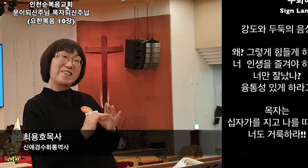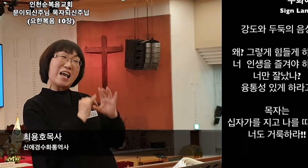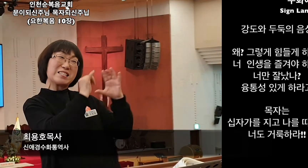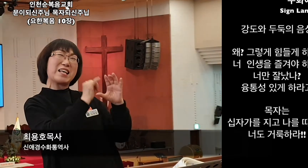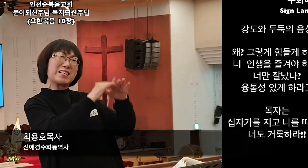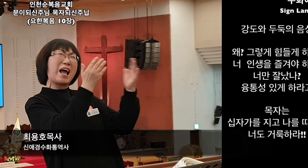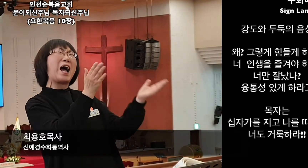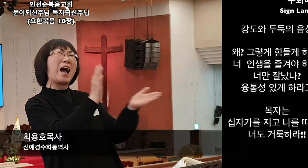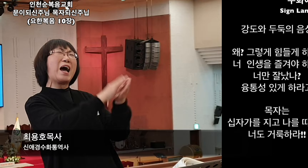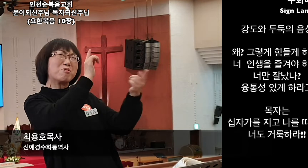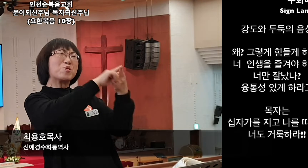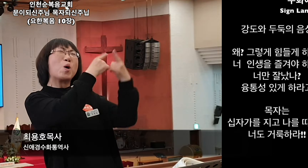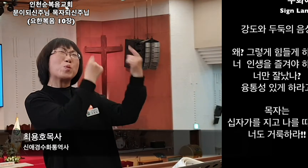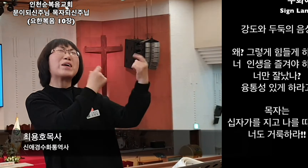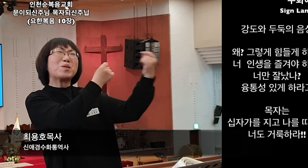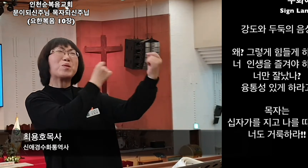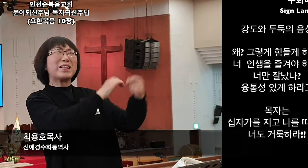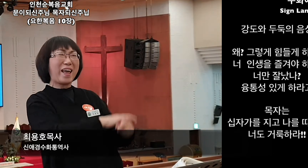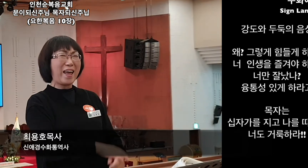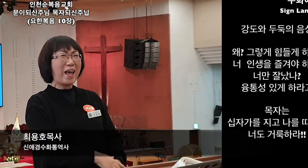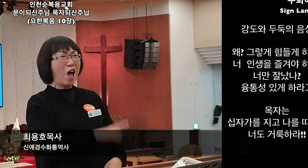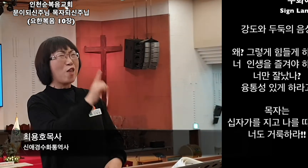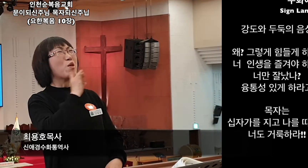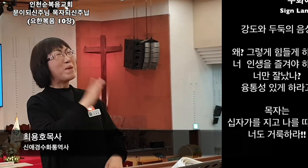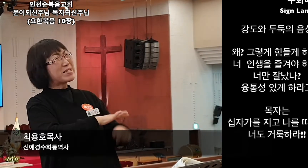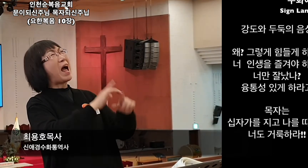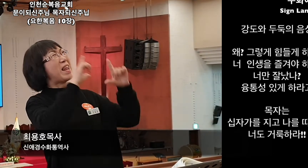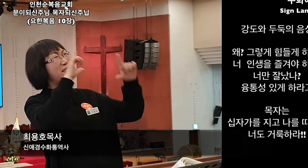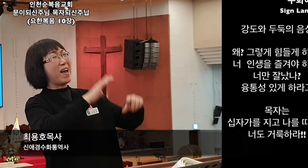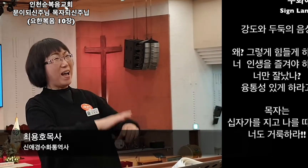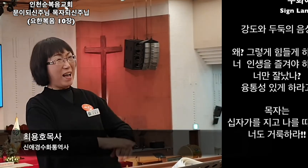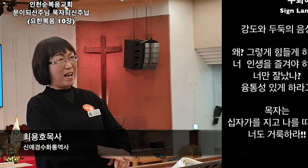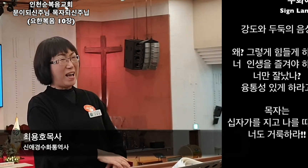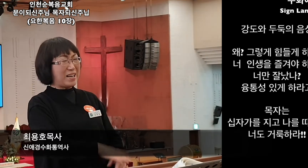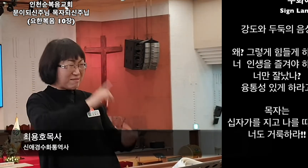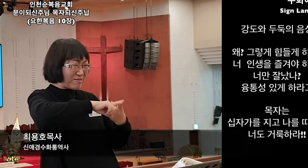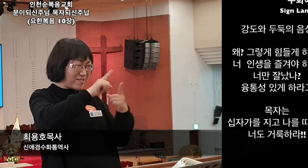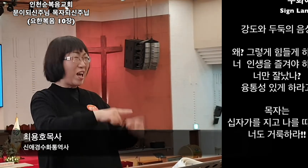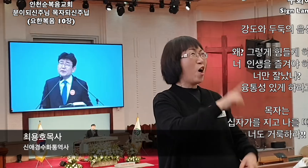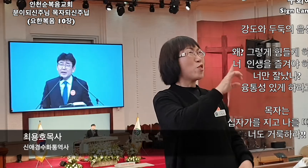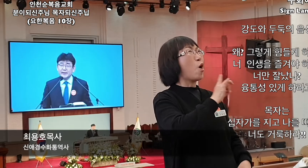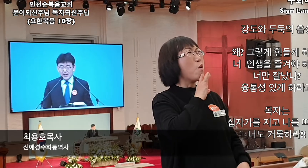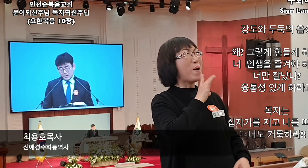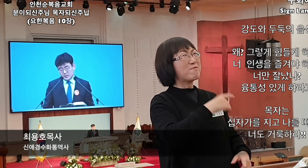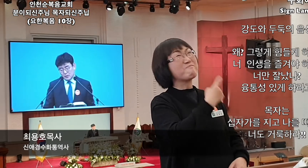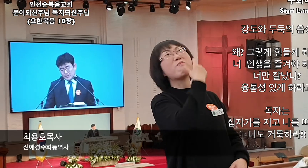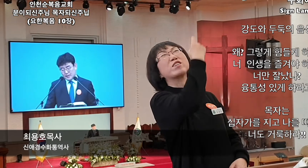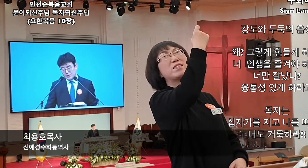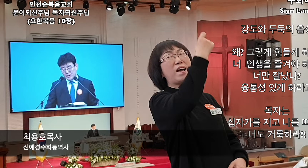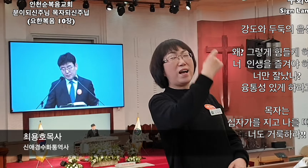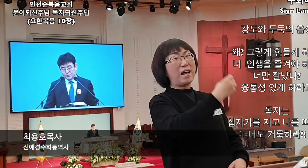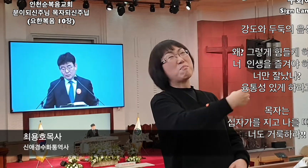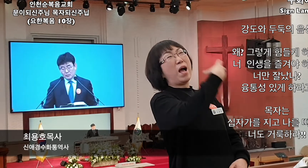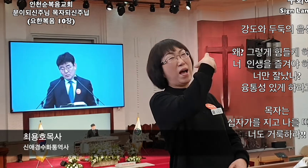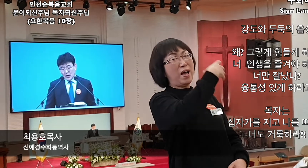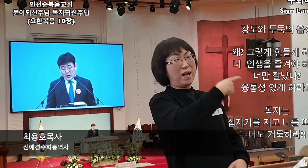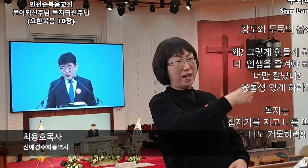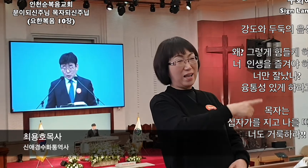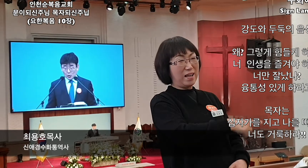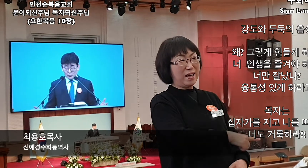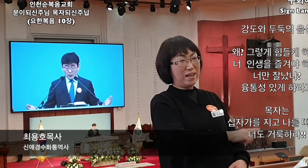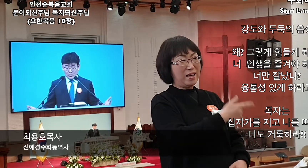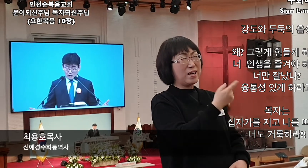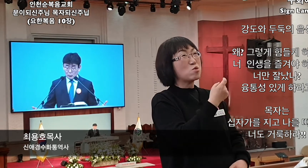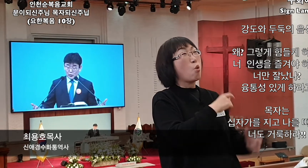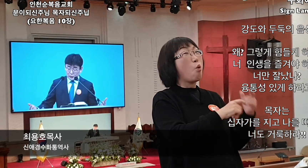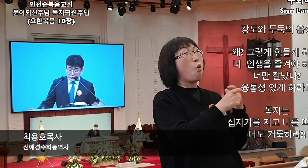세상이 다 그렇고 그런 거지. 니만 잘났냐? 라고 말합니다. 너만 고고한 척하냐? 라고 말합니다. 아니면